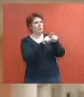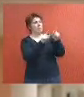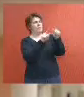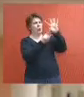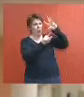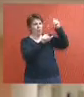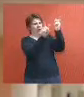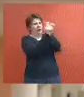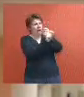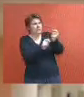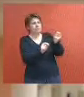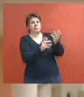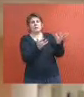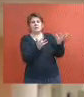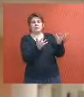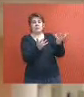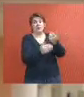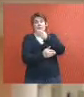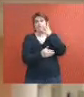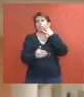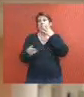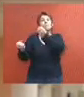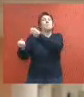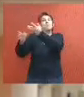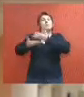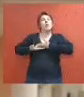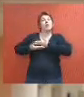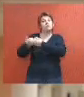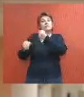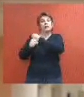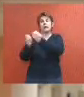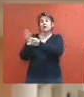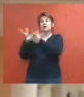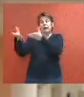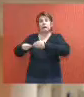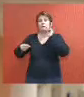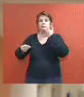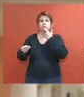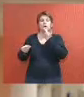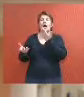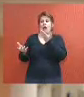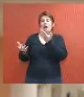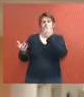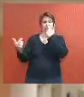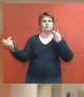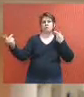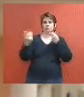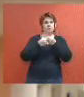respect de l'homme. Et c'est sûr que l'action qui était proposée par le docteur